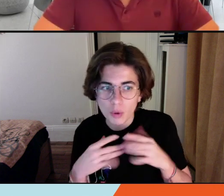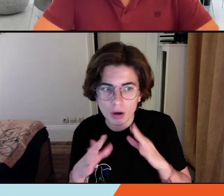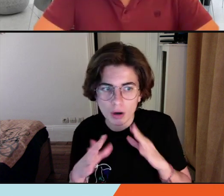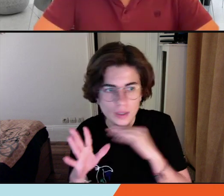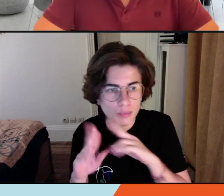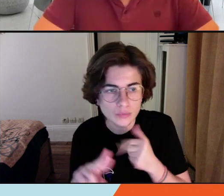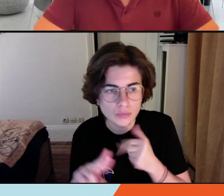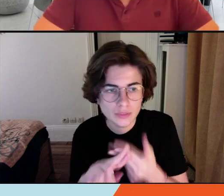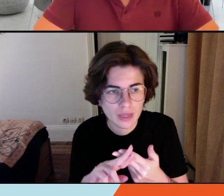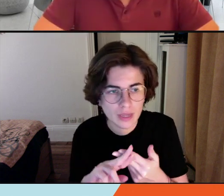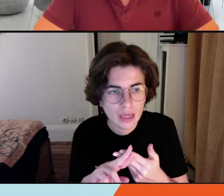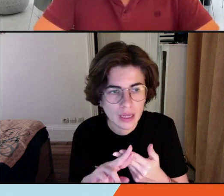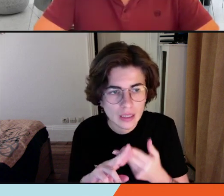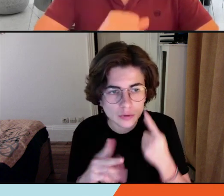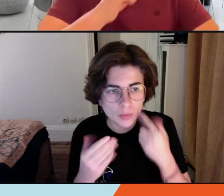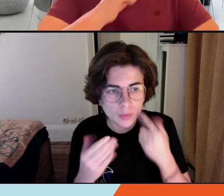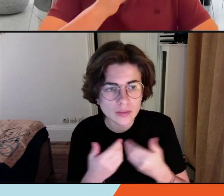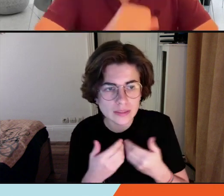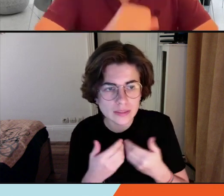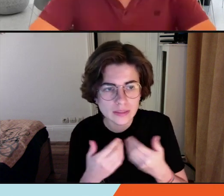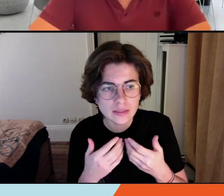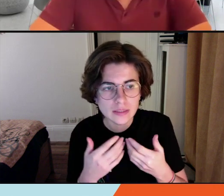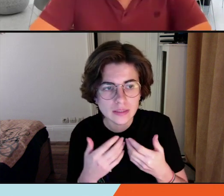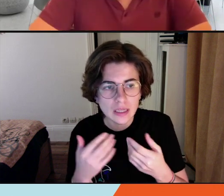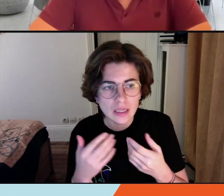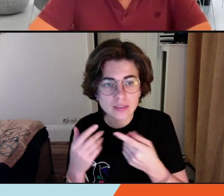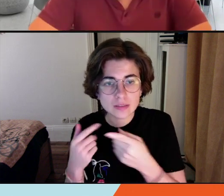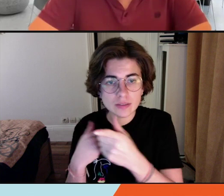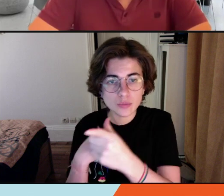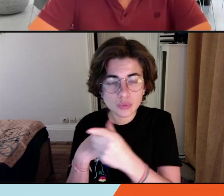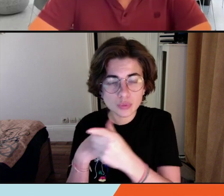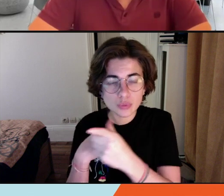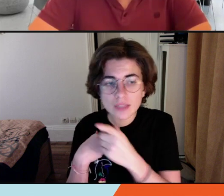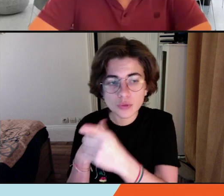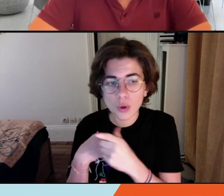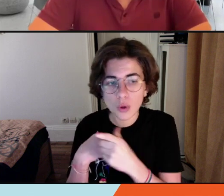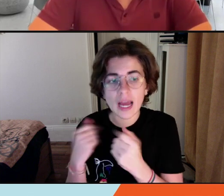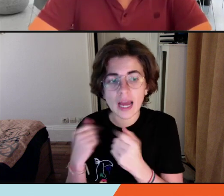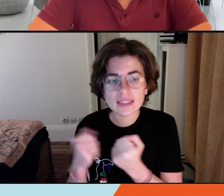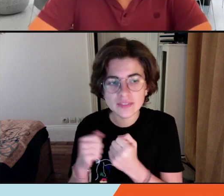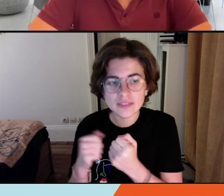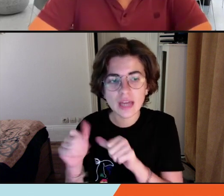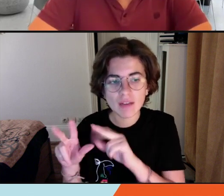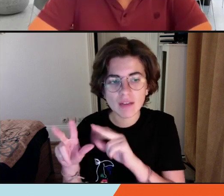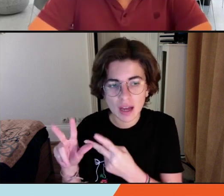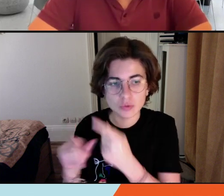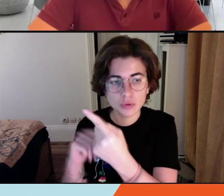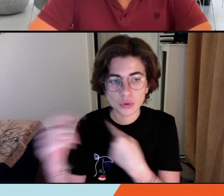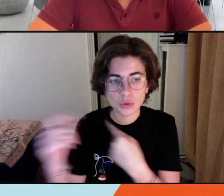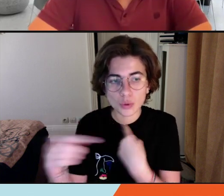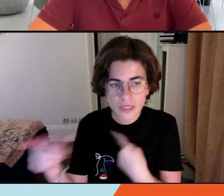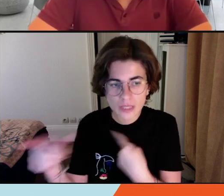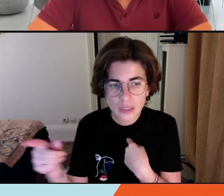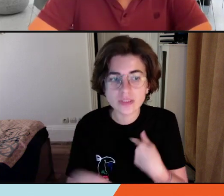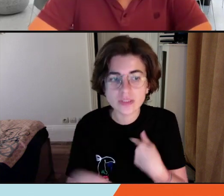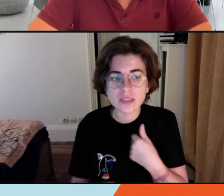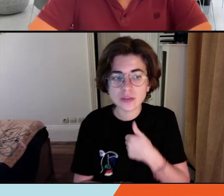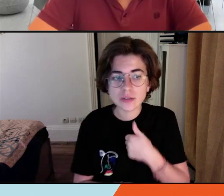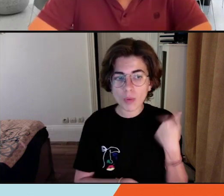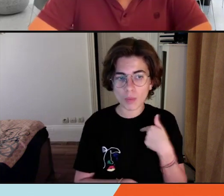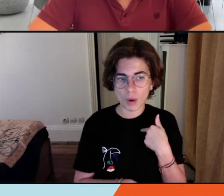répondre vite fait. Il demande si tous les deux on a activé Ava de notre côté ou si c'est seulement